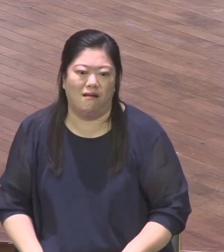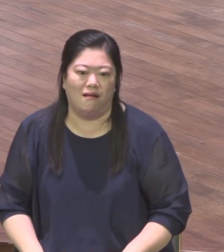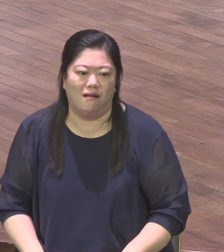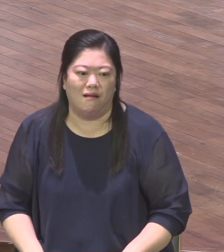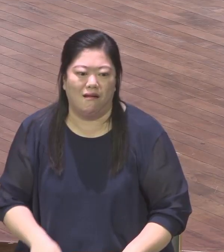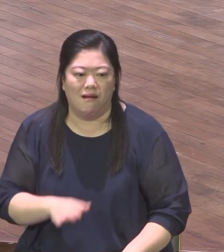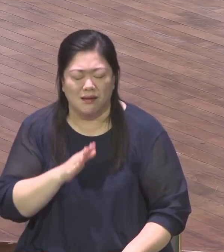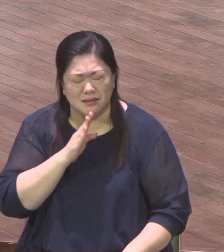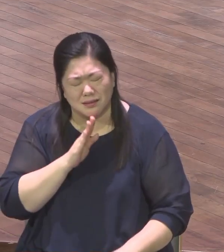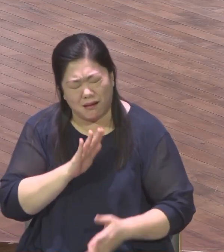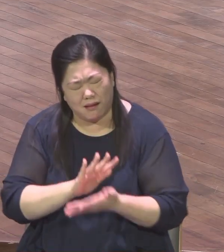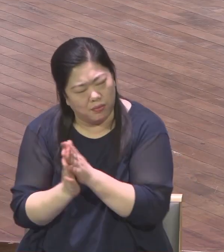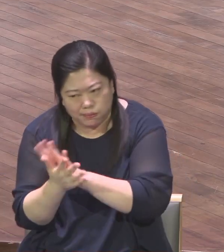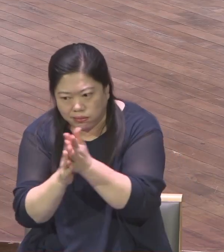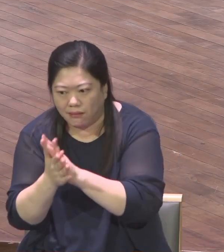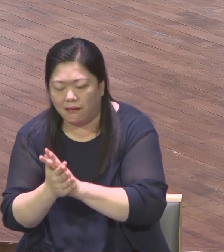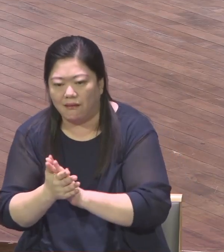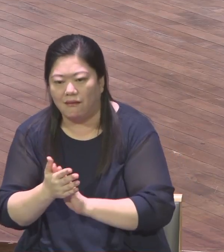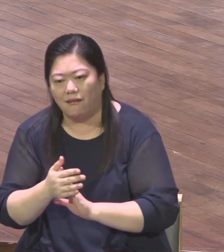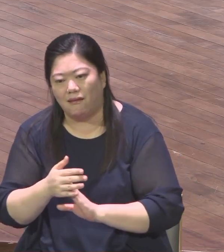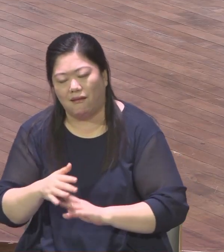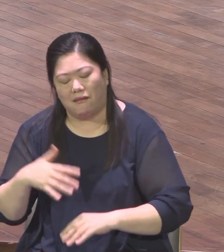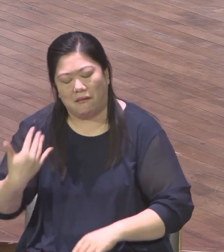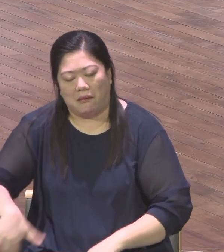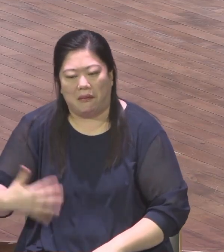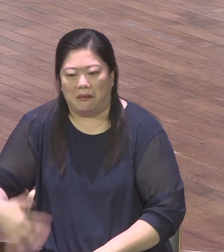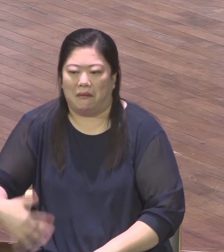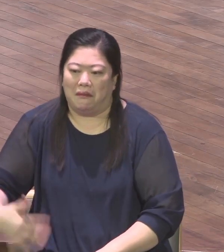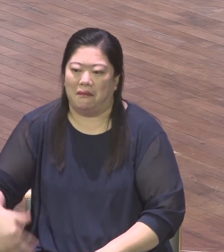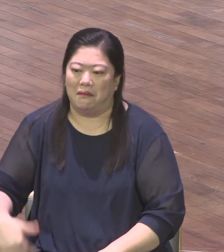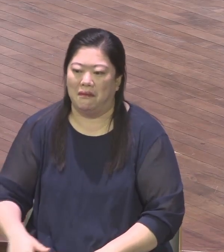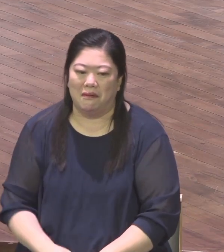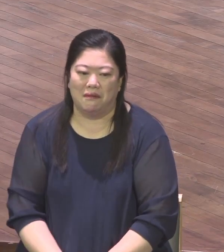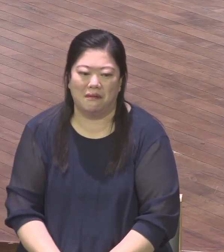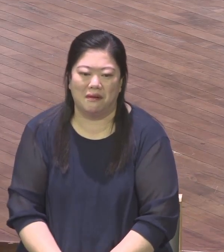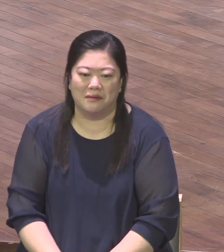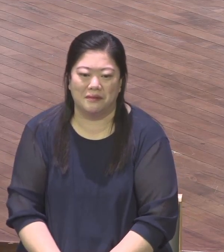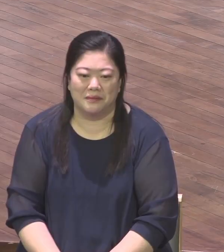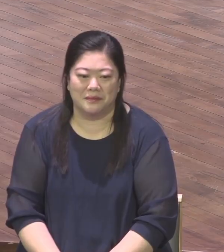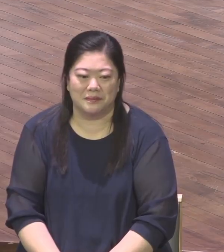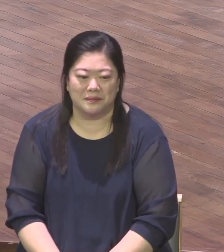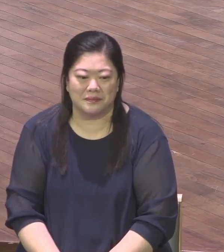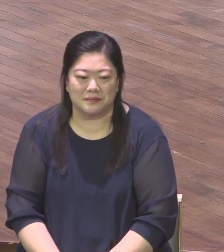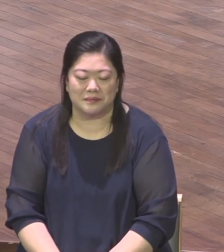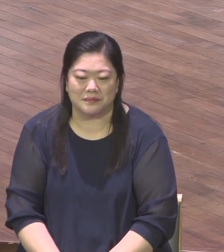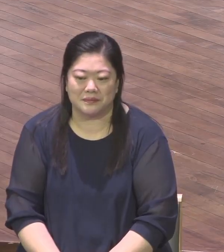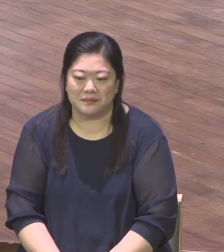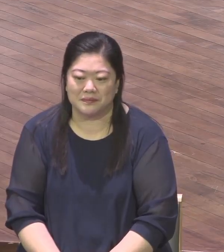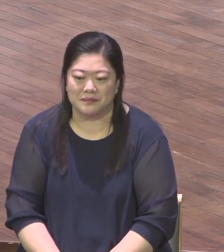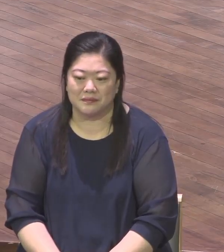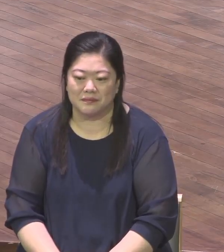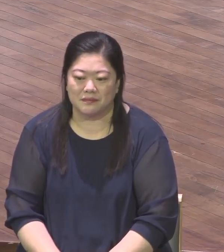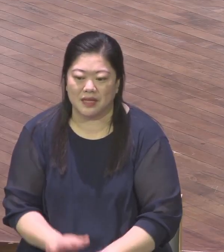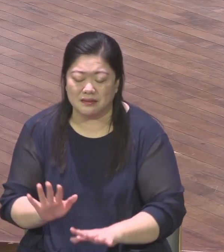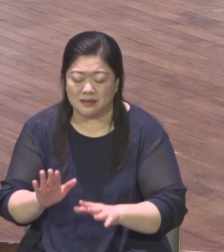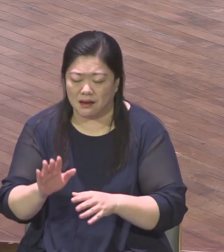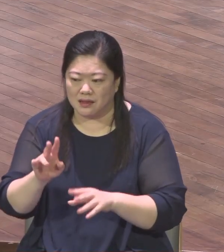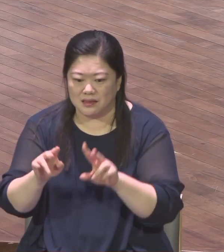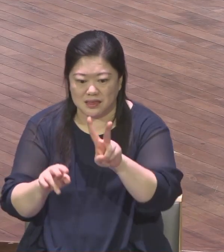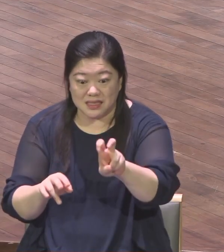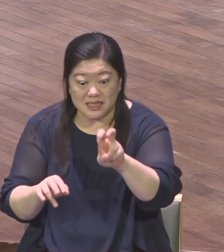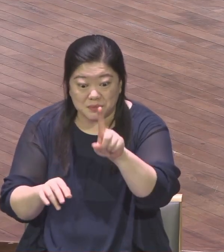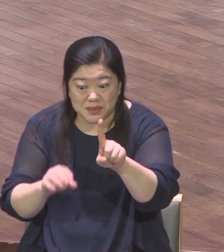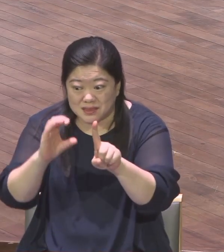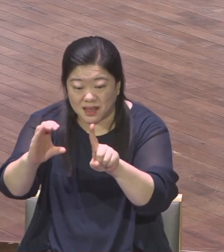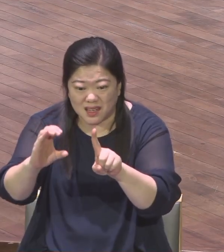하는 단어를 그렇게 쓸 수밖에 어울릴 정도로 급속도로 그래 변화가 되고 일어나는 시대에